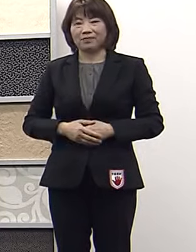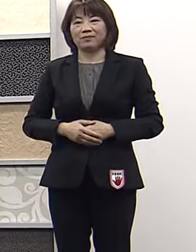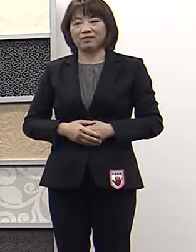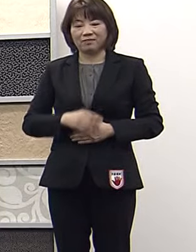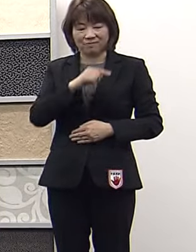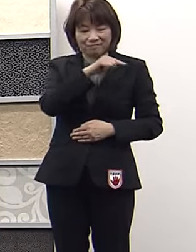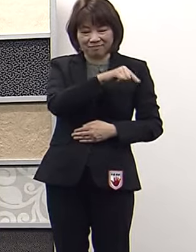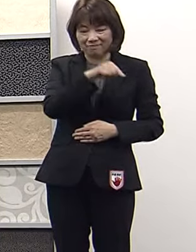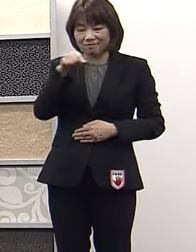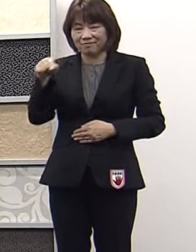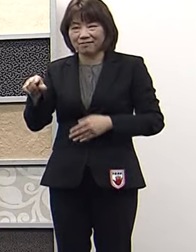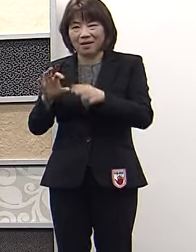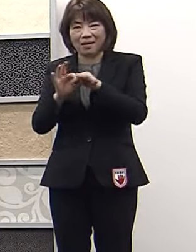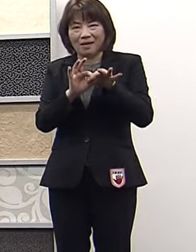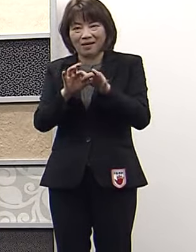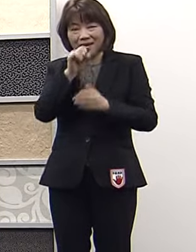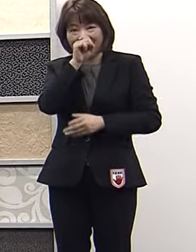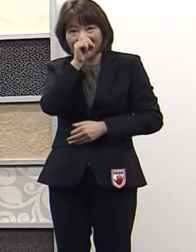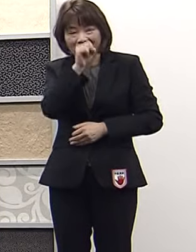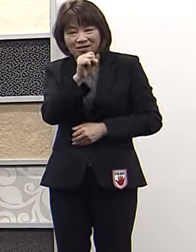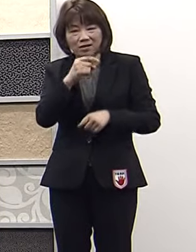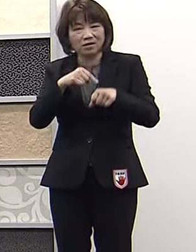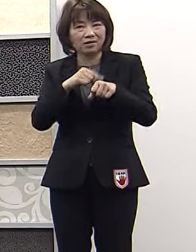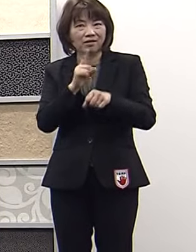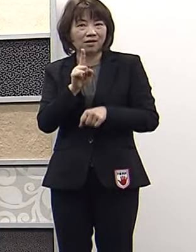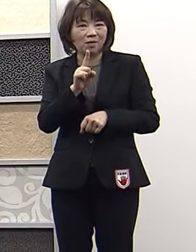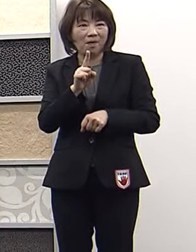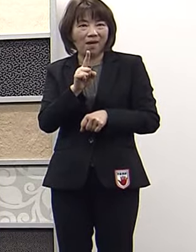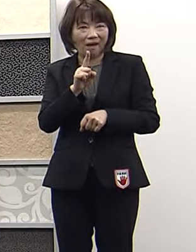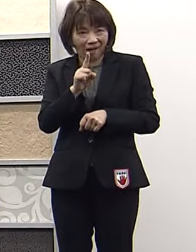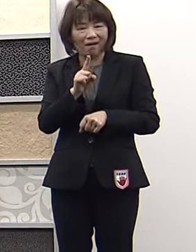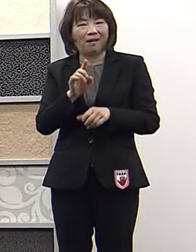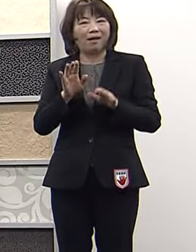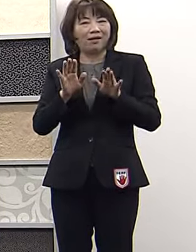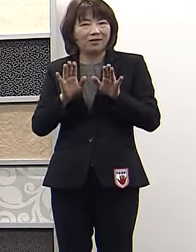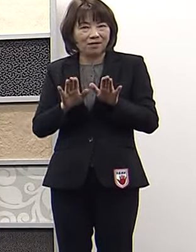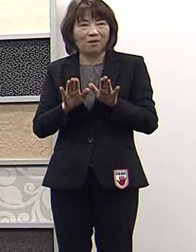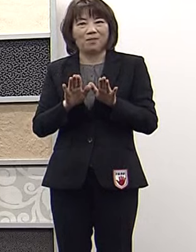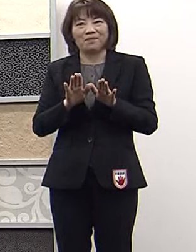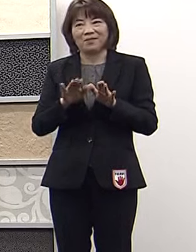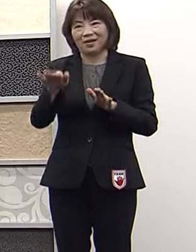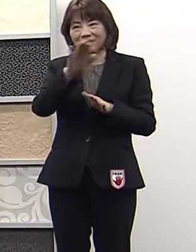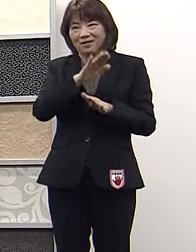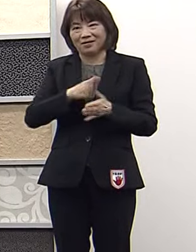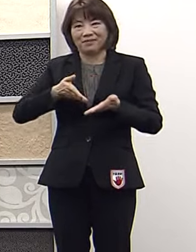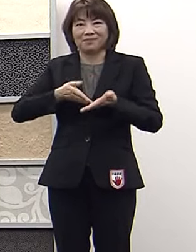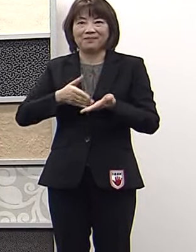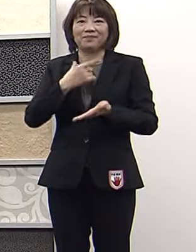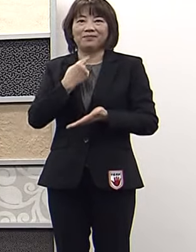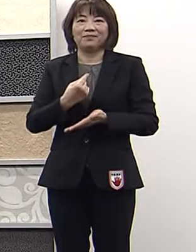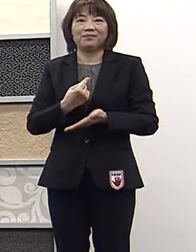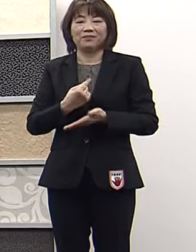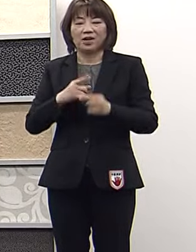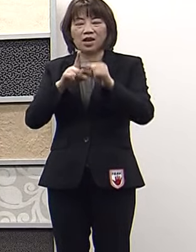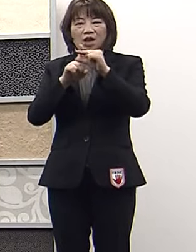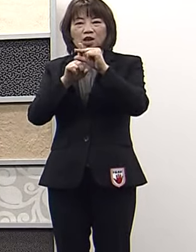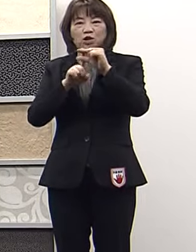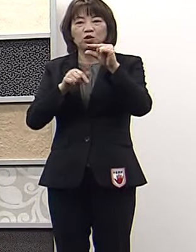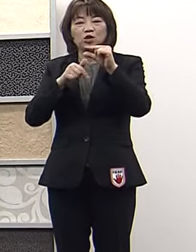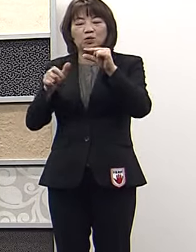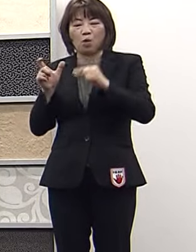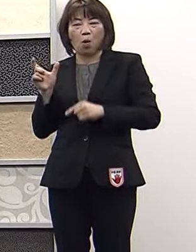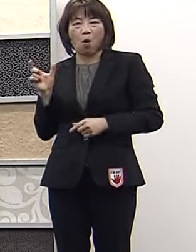好な関係のその一つのきっかけはですね、これはぜひこの機会にご紹介をさせていただきたいんですが、中部横断道の